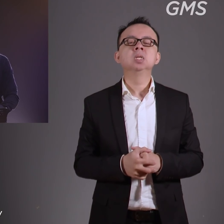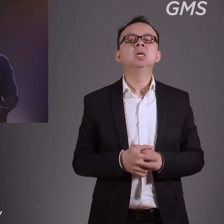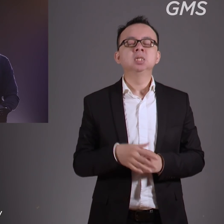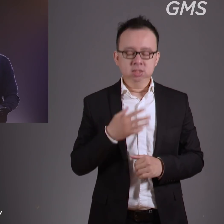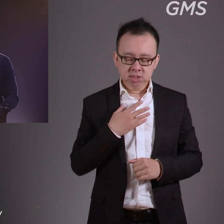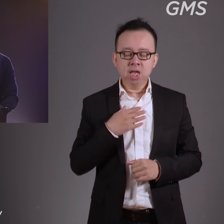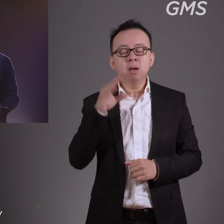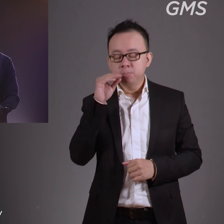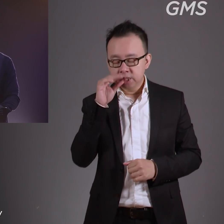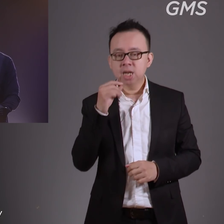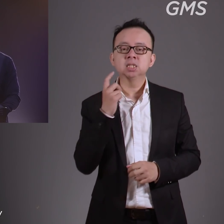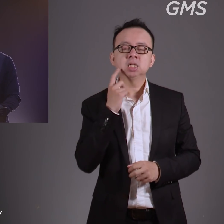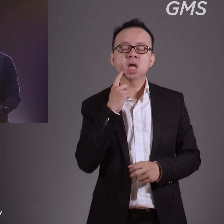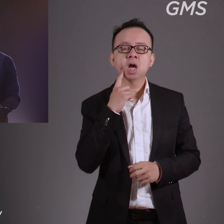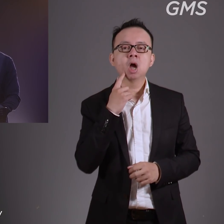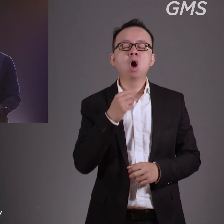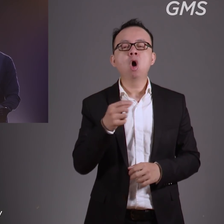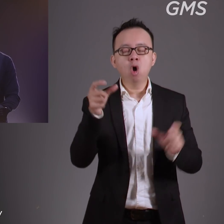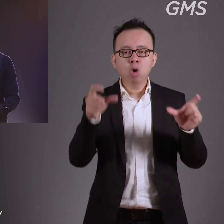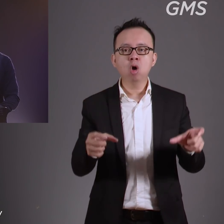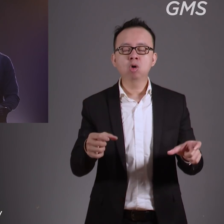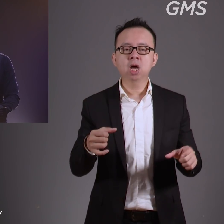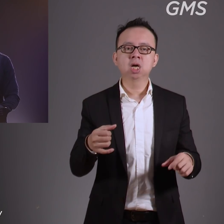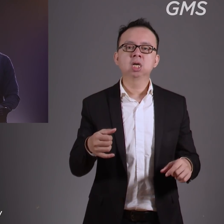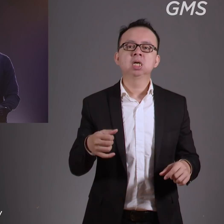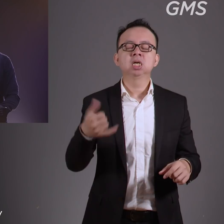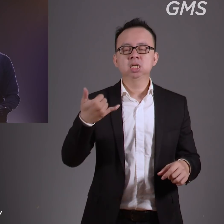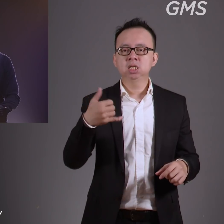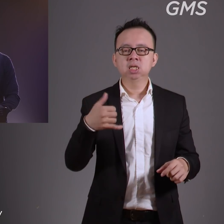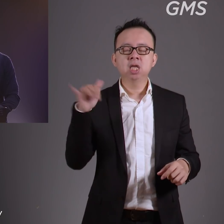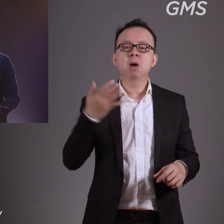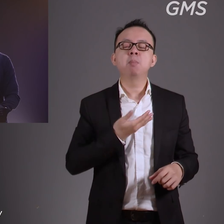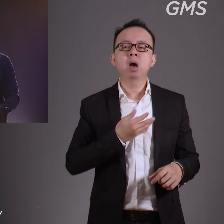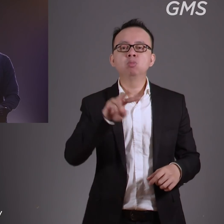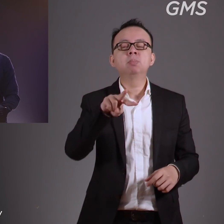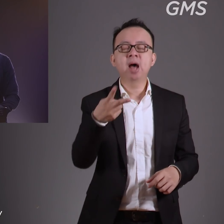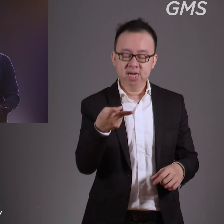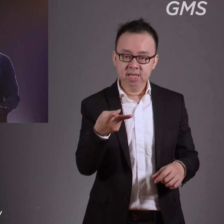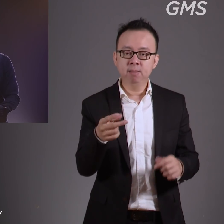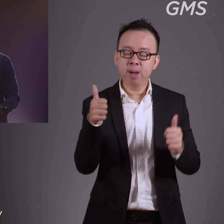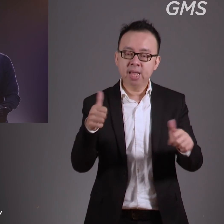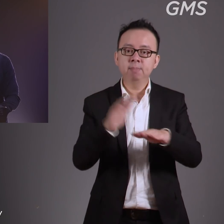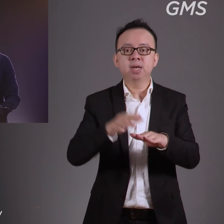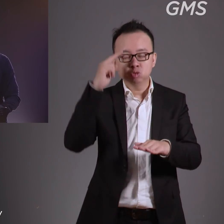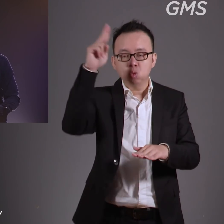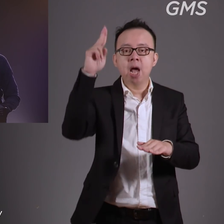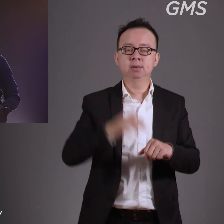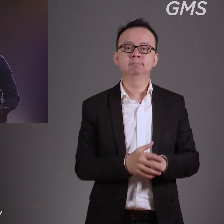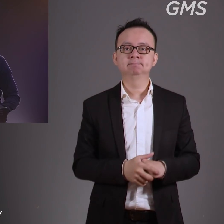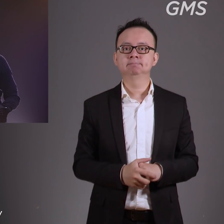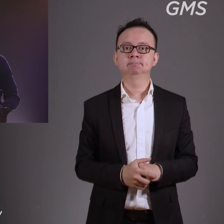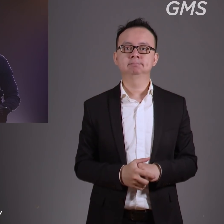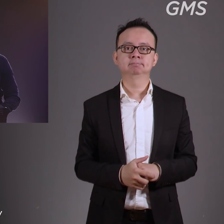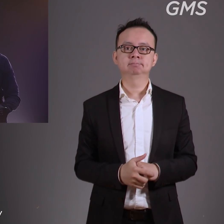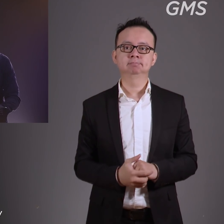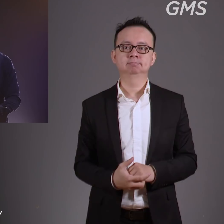dibutakan dari terang Injil. Injil ini jikalau masih tetap gelap di mata seseorang, itu karena orang itu memang harus binasa, kata